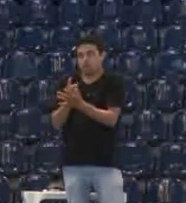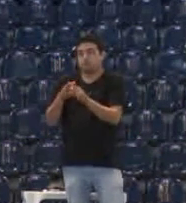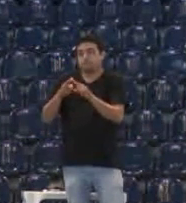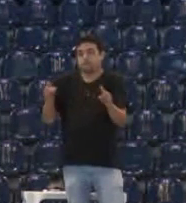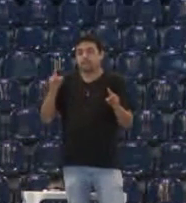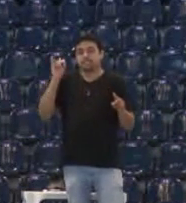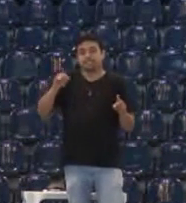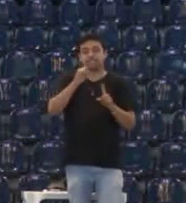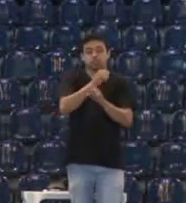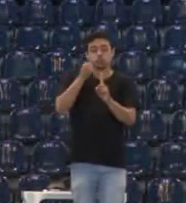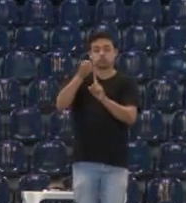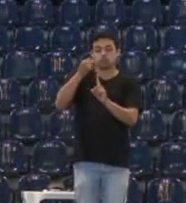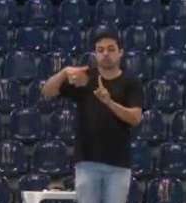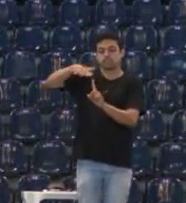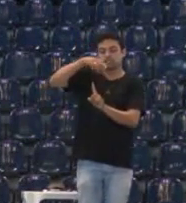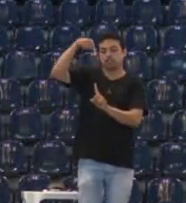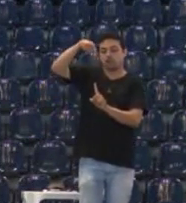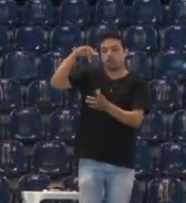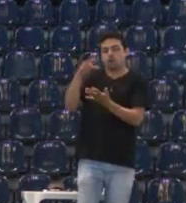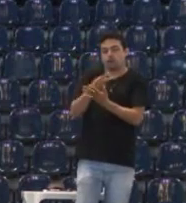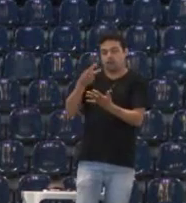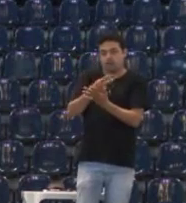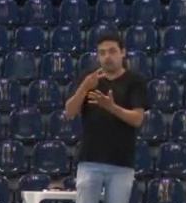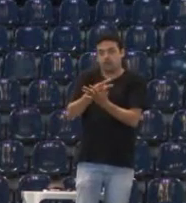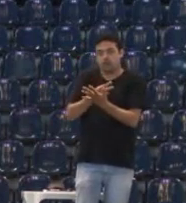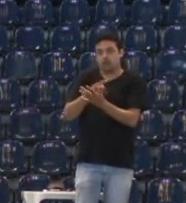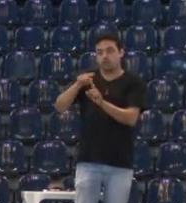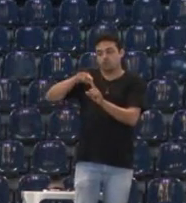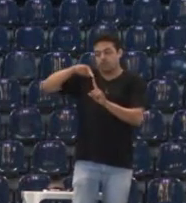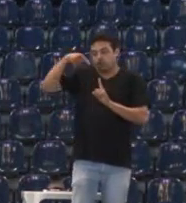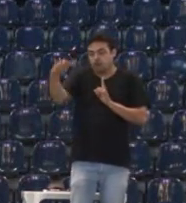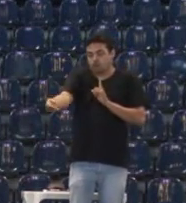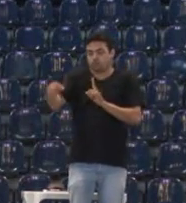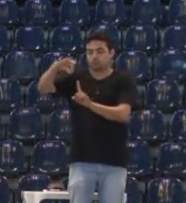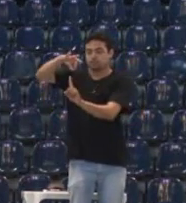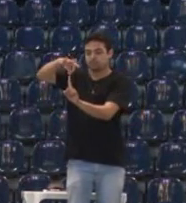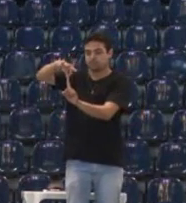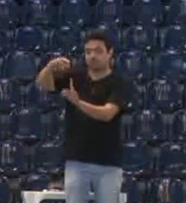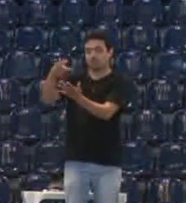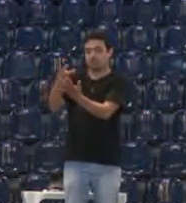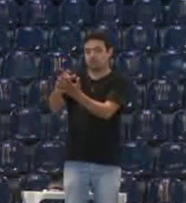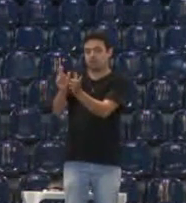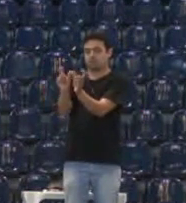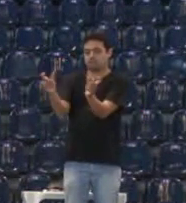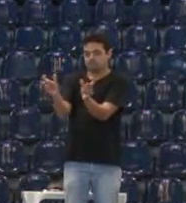mas se o erro social que gerou esse erro ortográfico